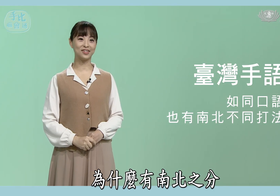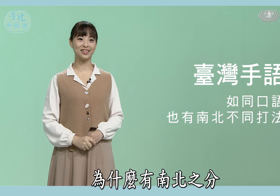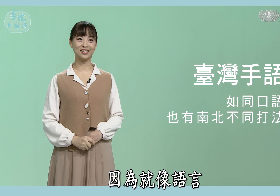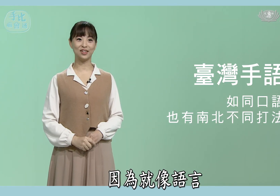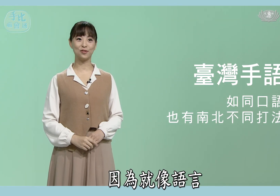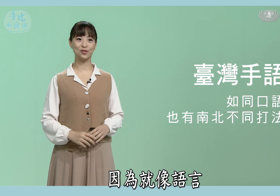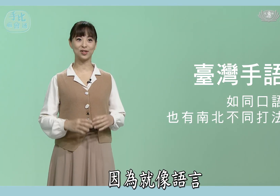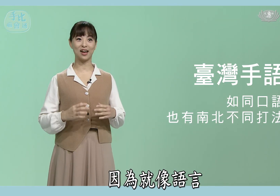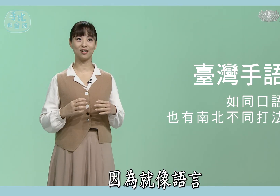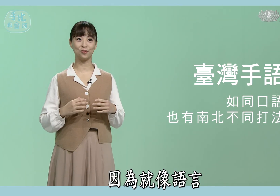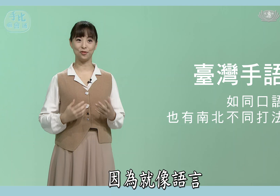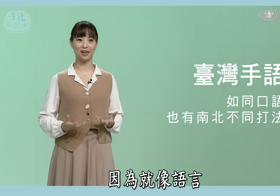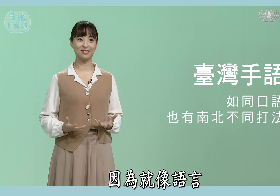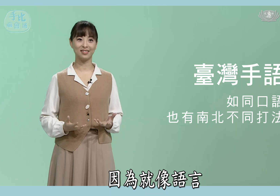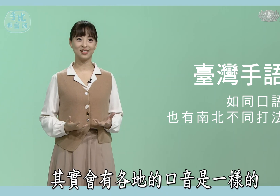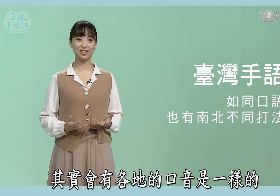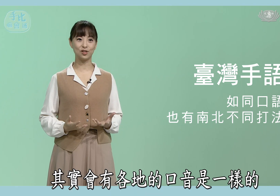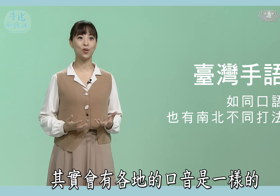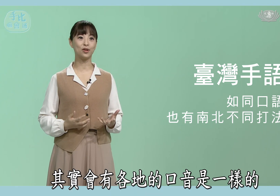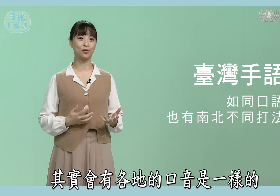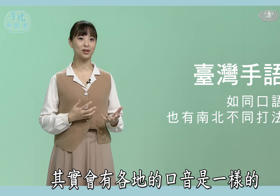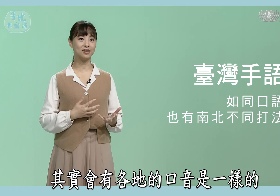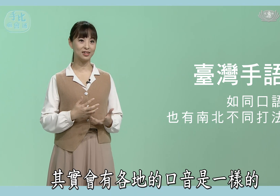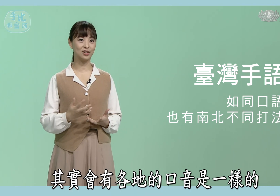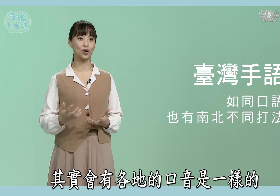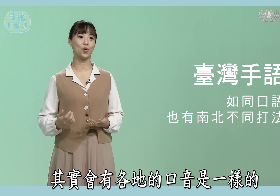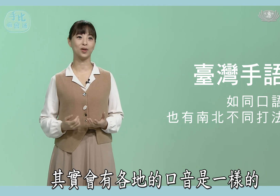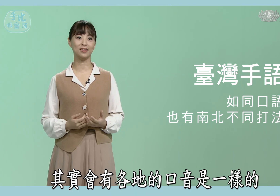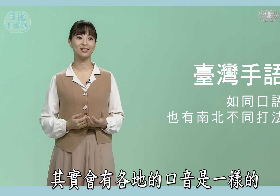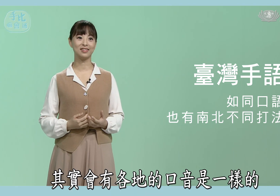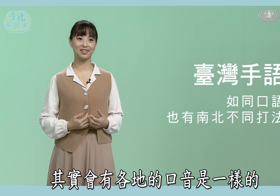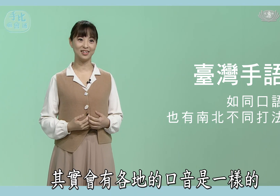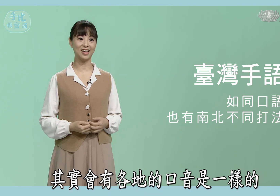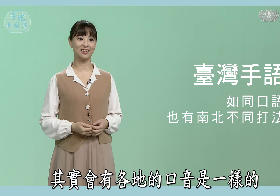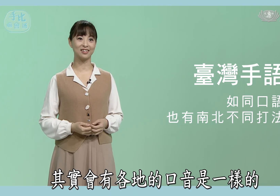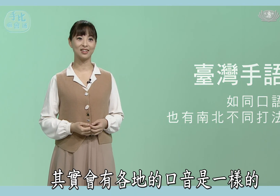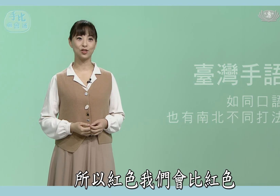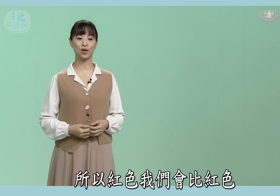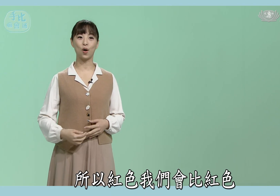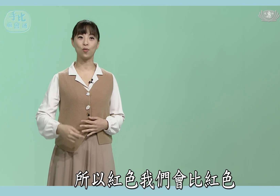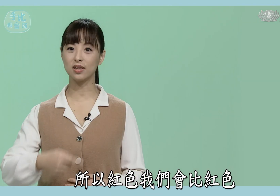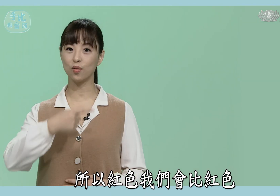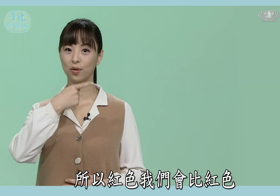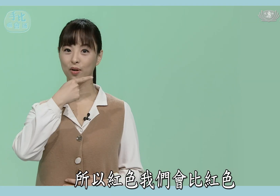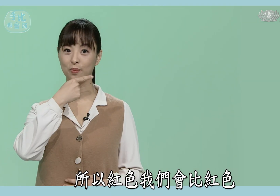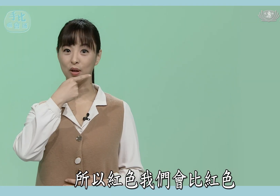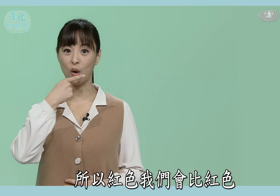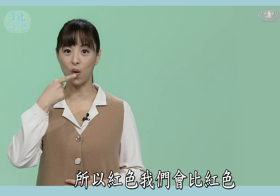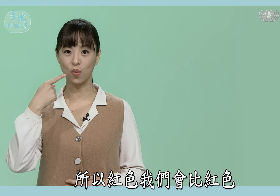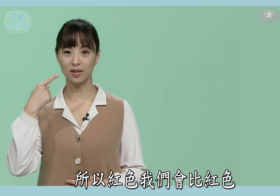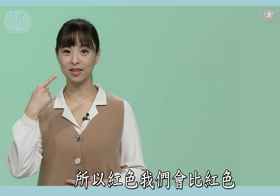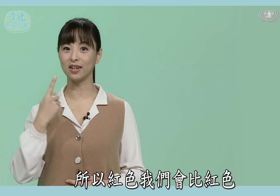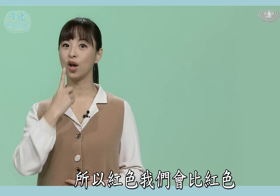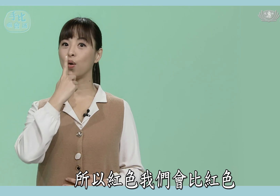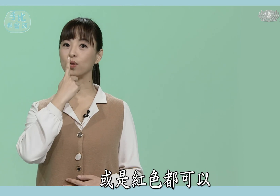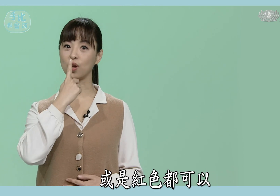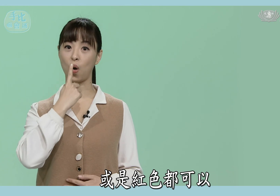呢？因为就像语言，其实会有各地的口音是一样的，所以红色我们会比红色。或是红